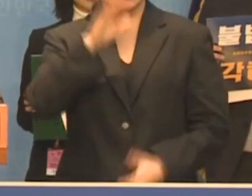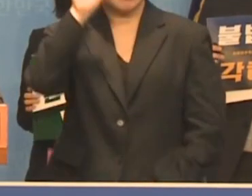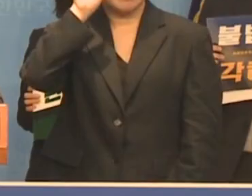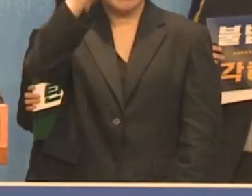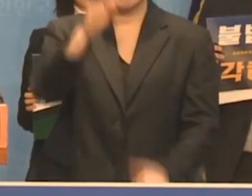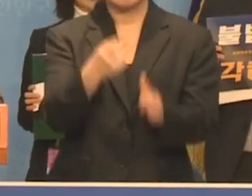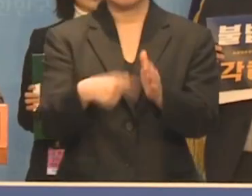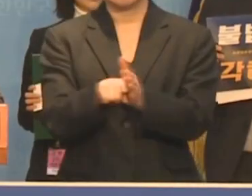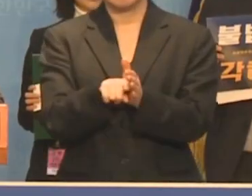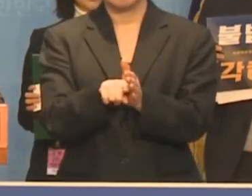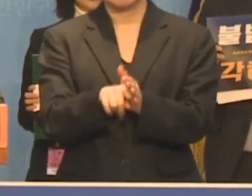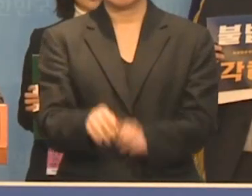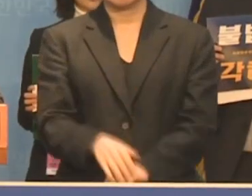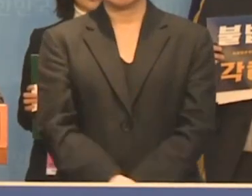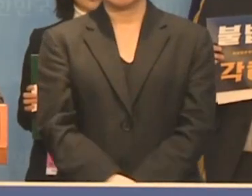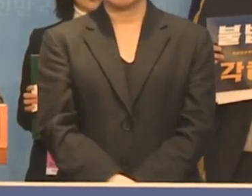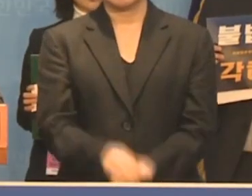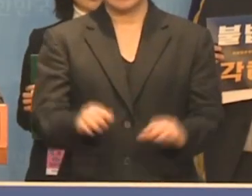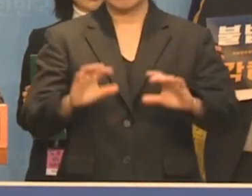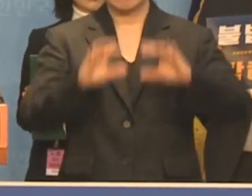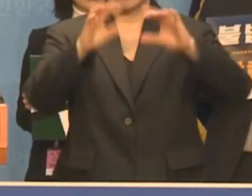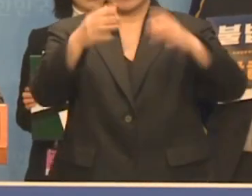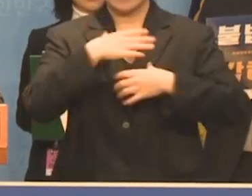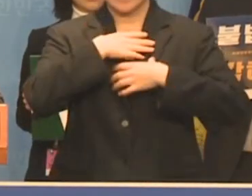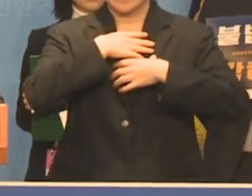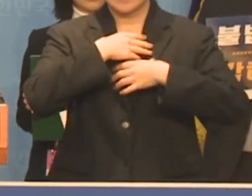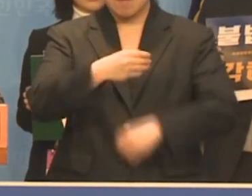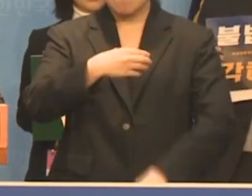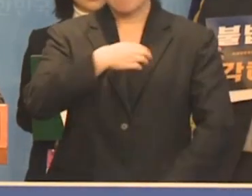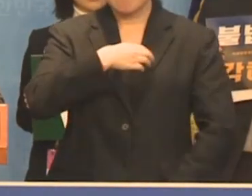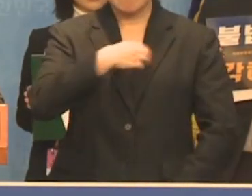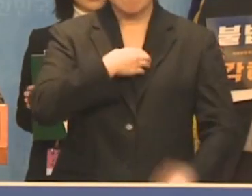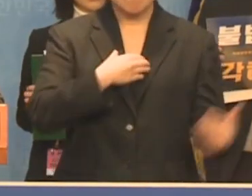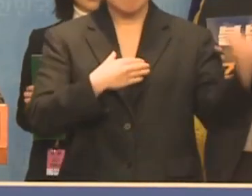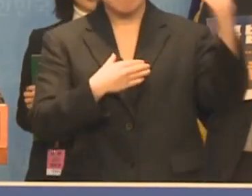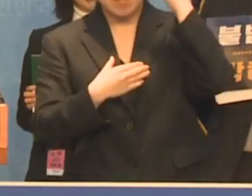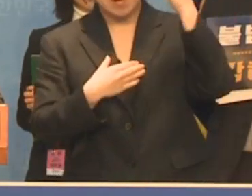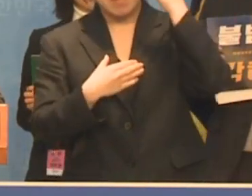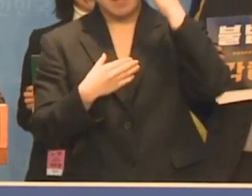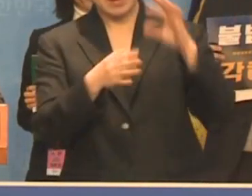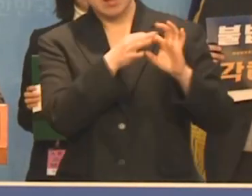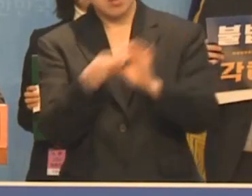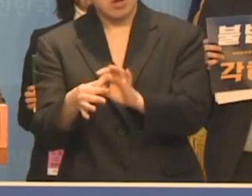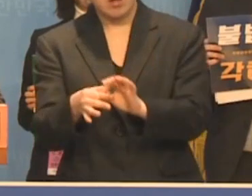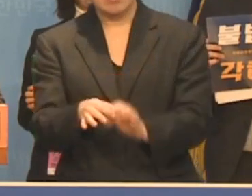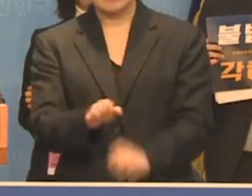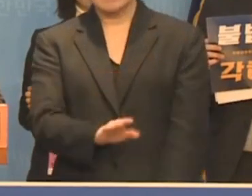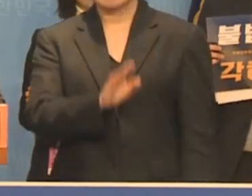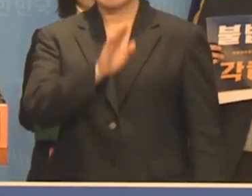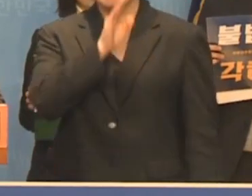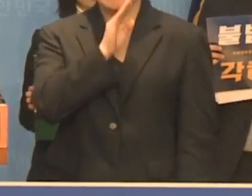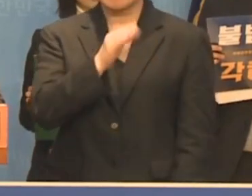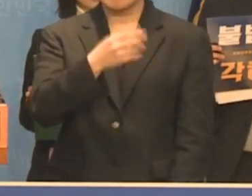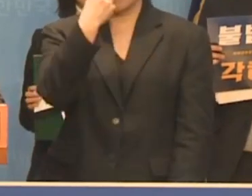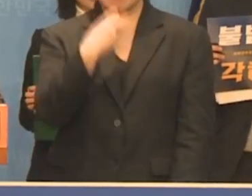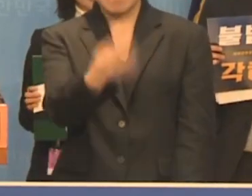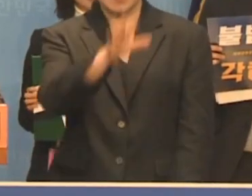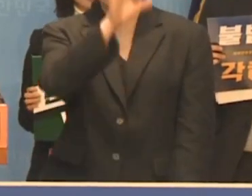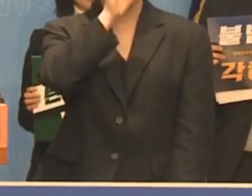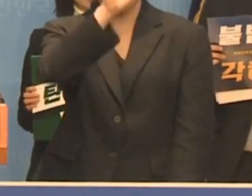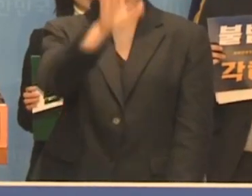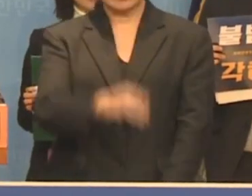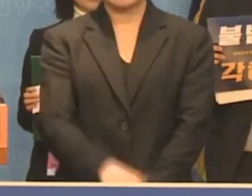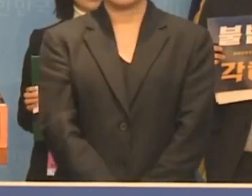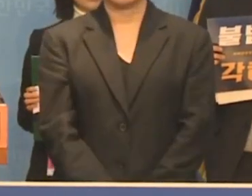위해 이러한 국가의 안정을 위협하는 행위를 지속하는 것은 결코 용납할 수 없음을